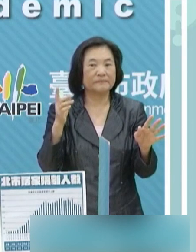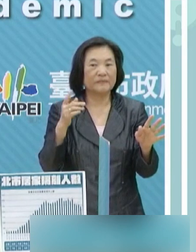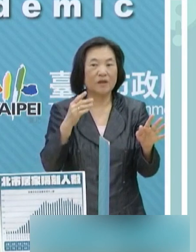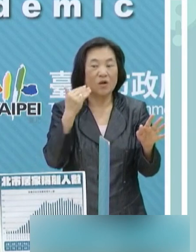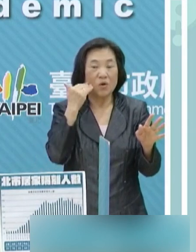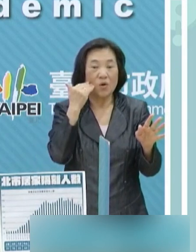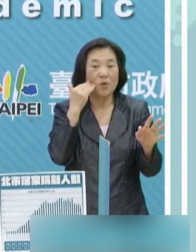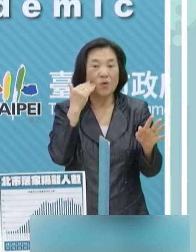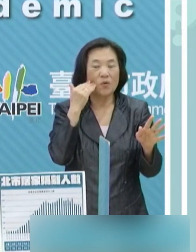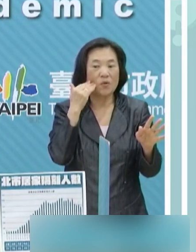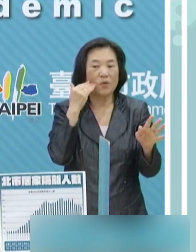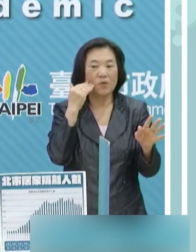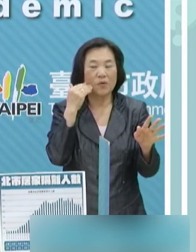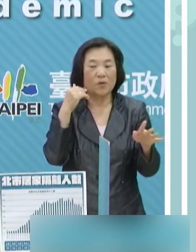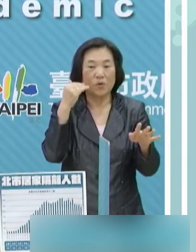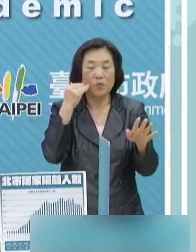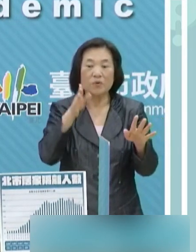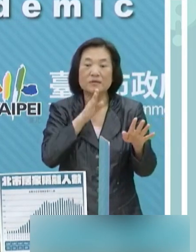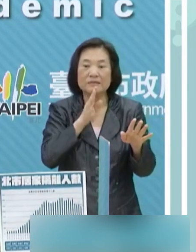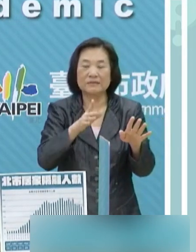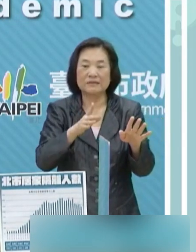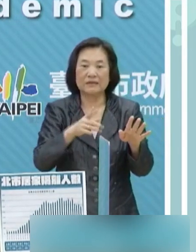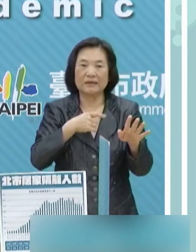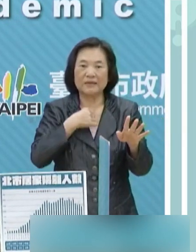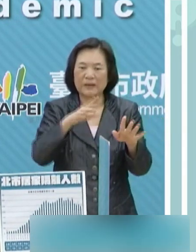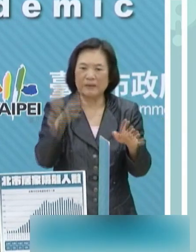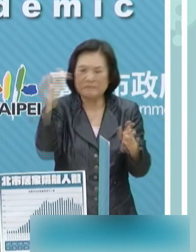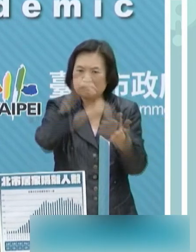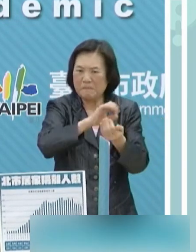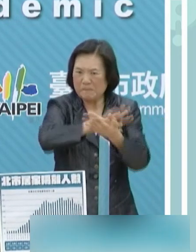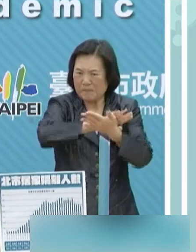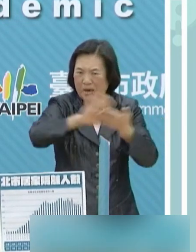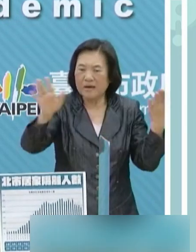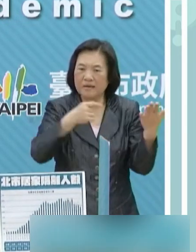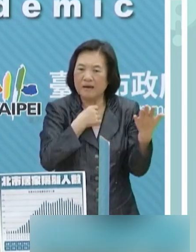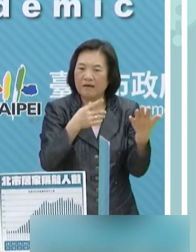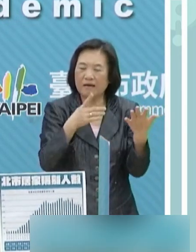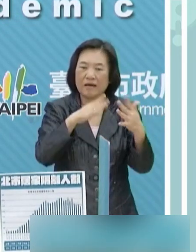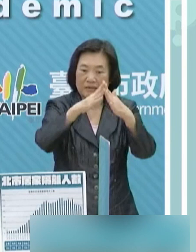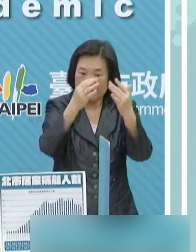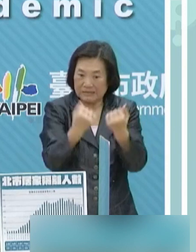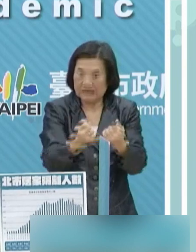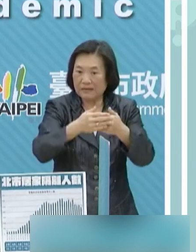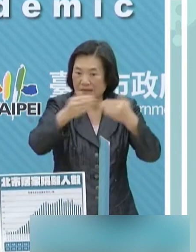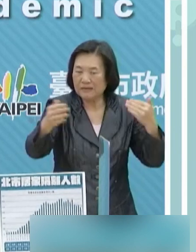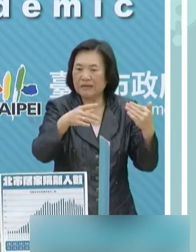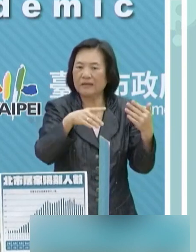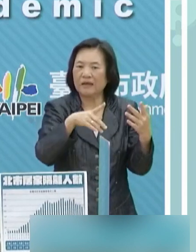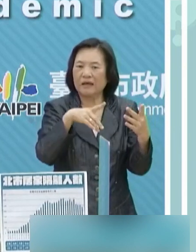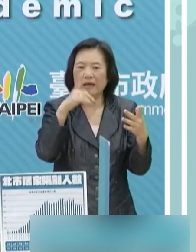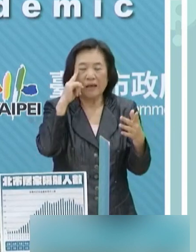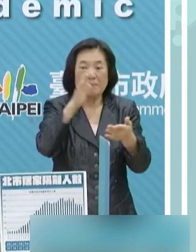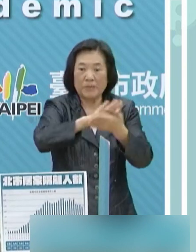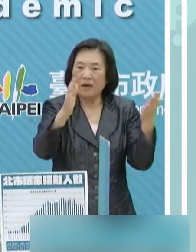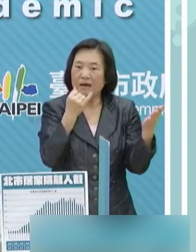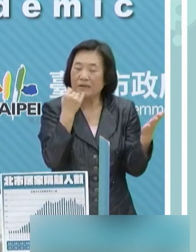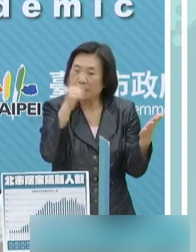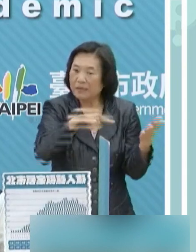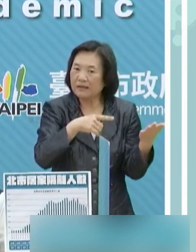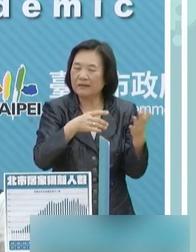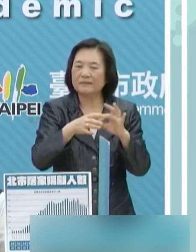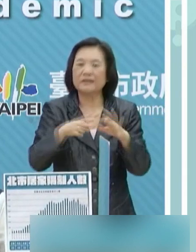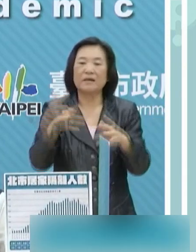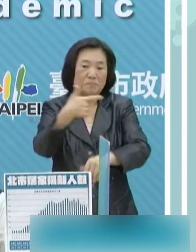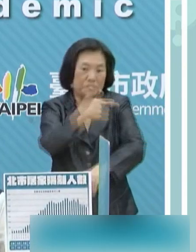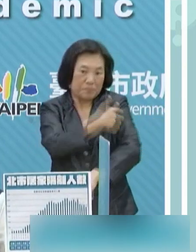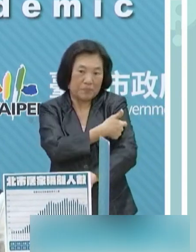就比较不明显的。那也随着确诊人数的减少，你知道哈，我们在 疫调，你